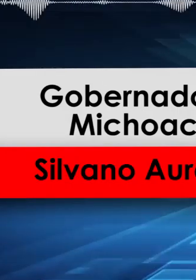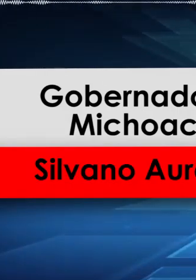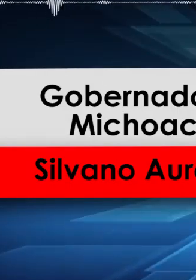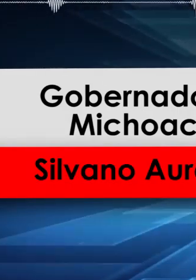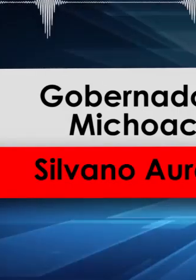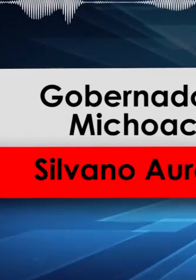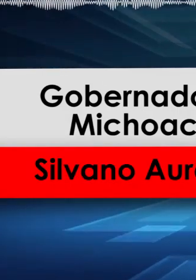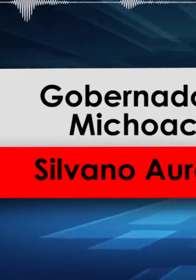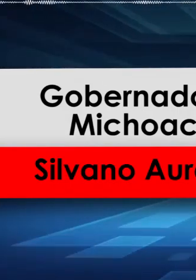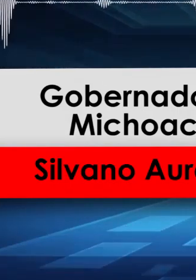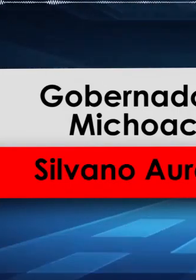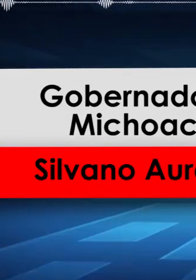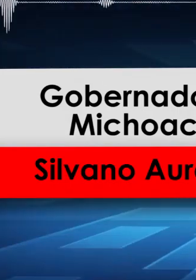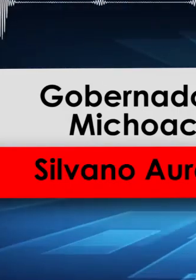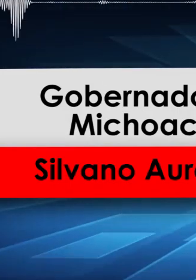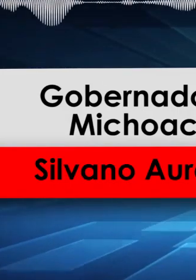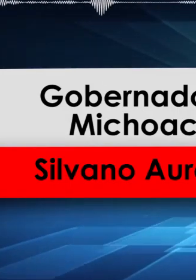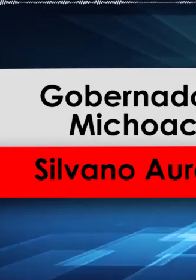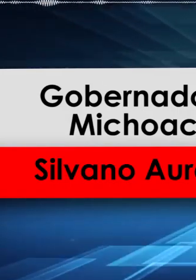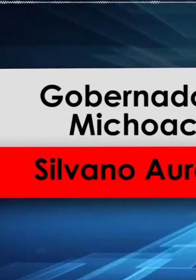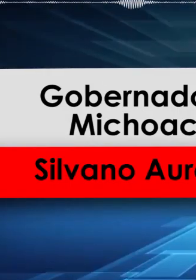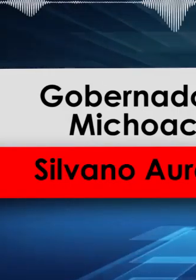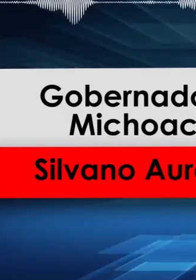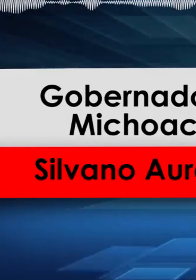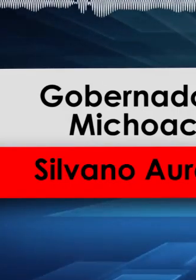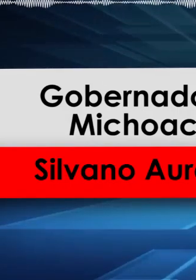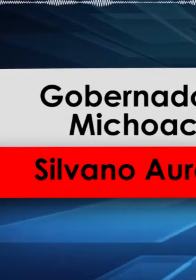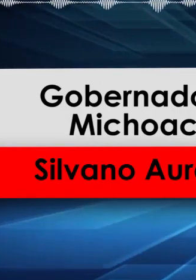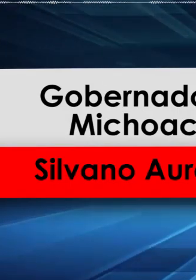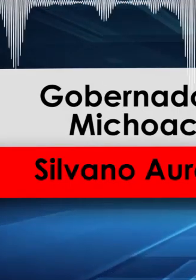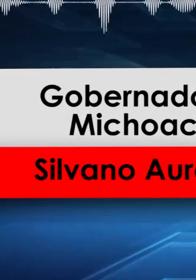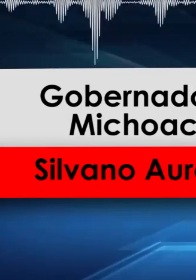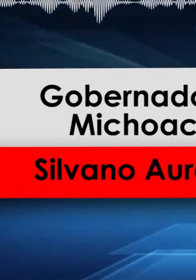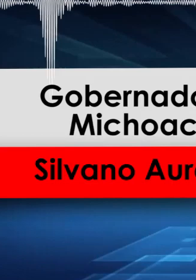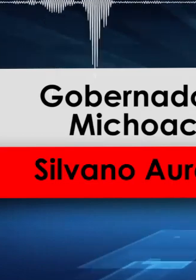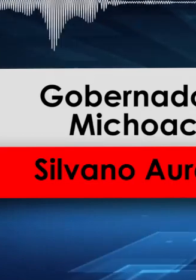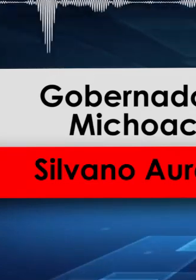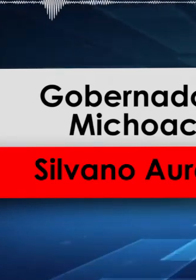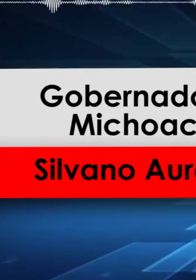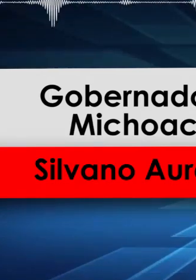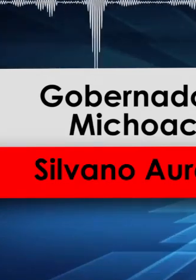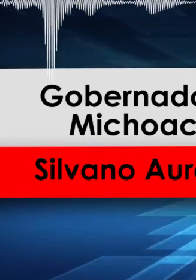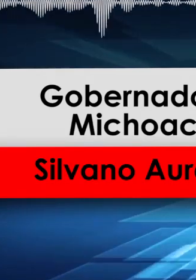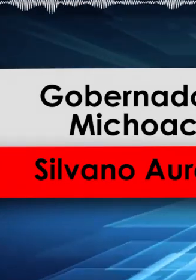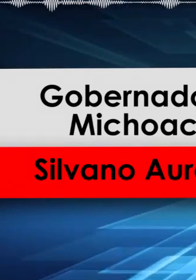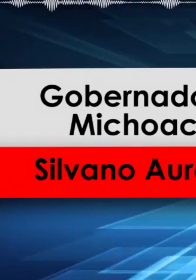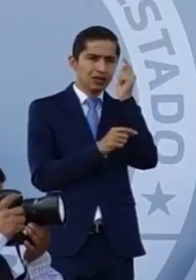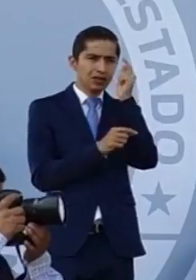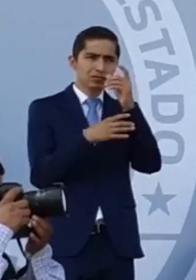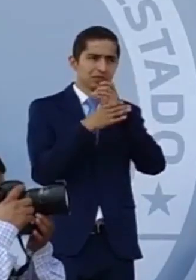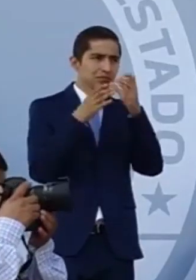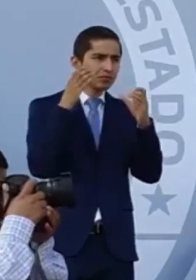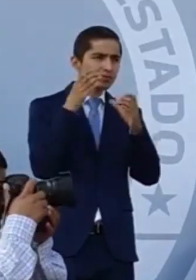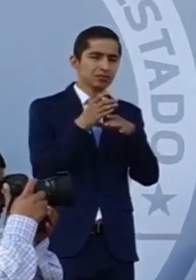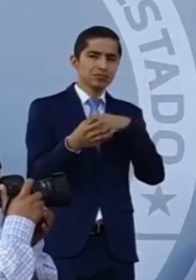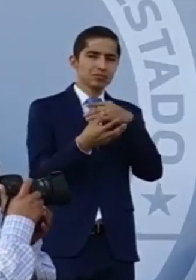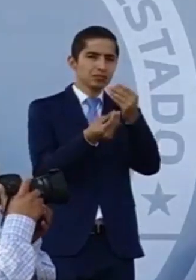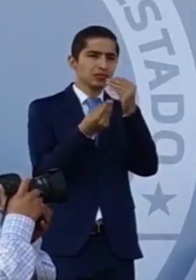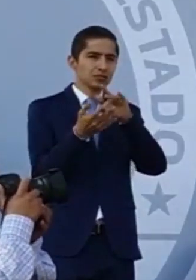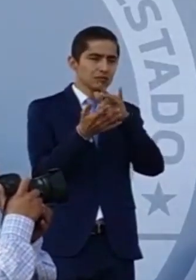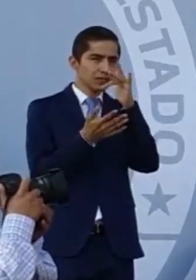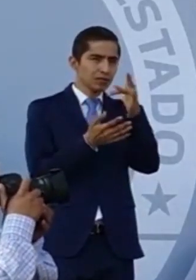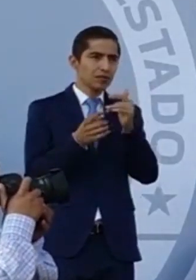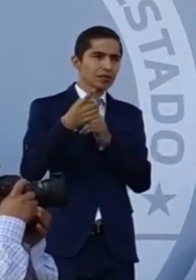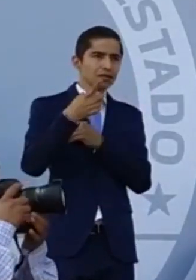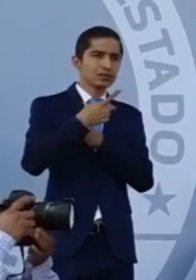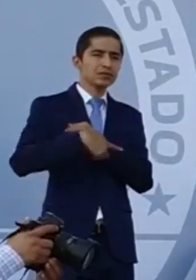El tiempo que a mí me queda al frente del gobierno, voy a seguir apoyando al fiscal y a la fiscalía, a sus